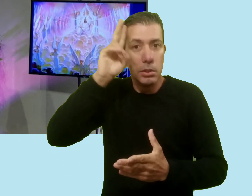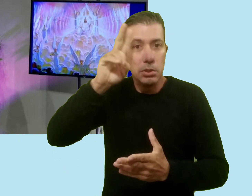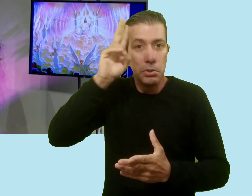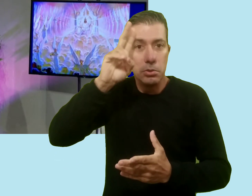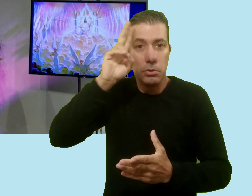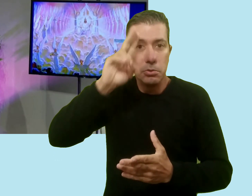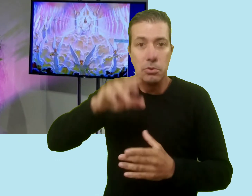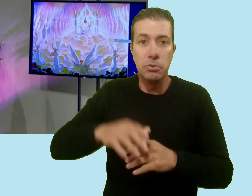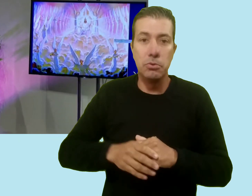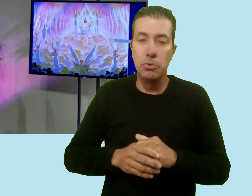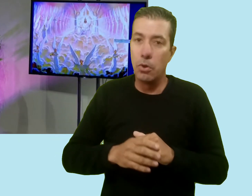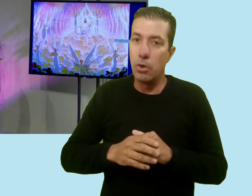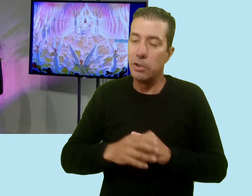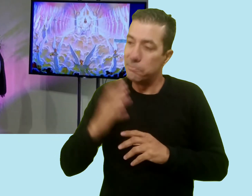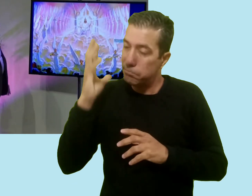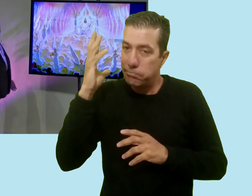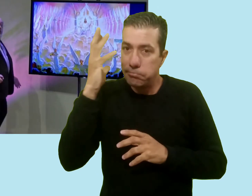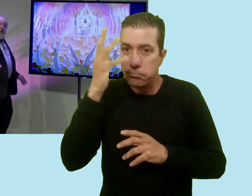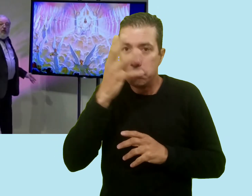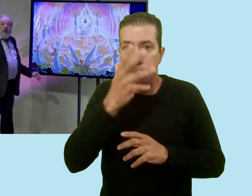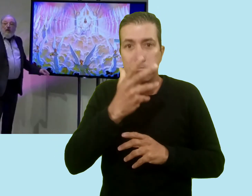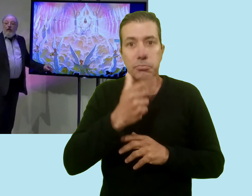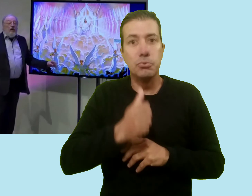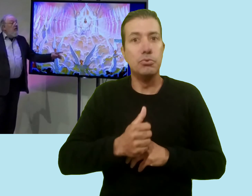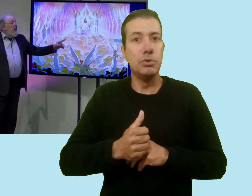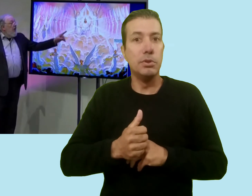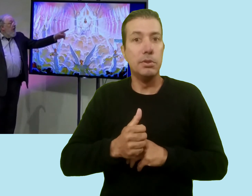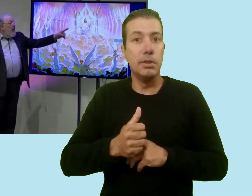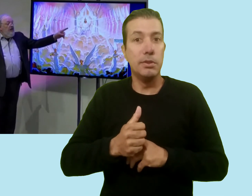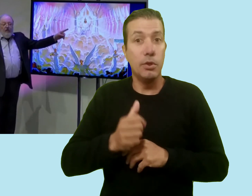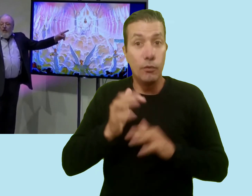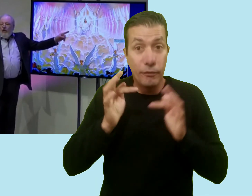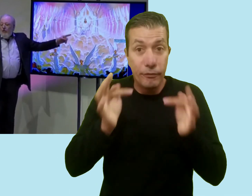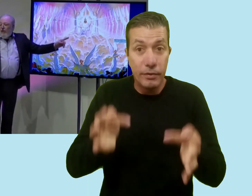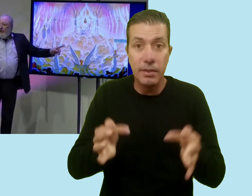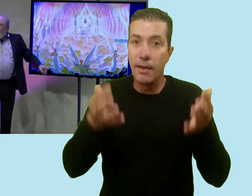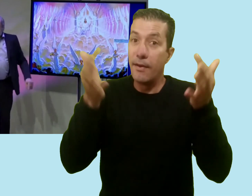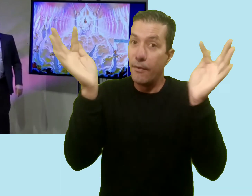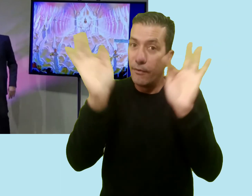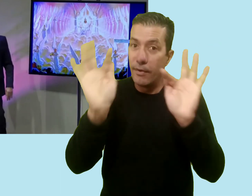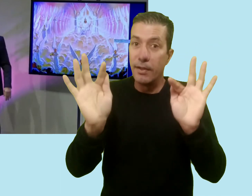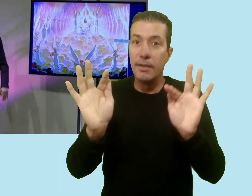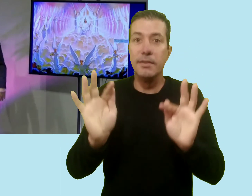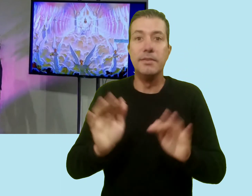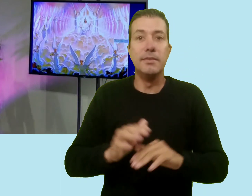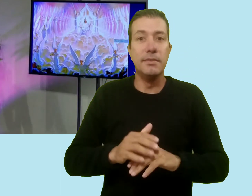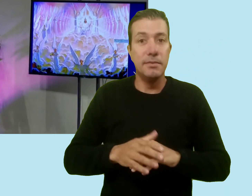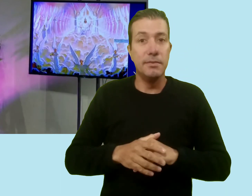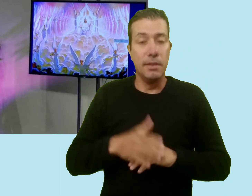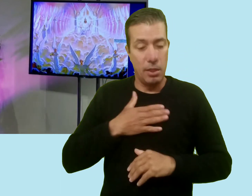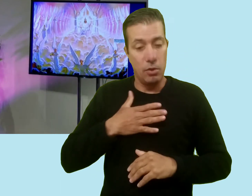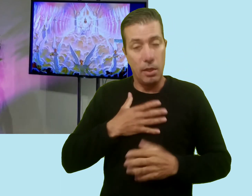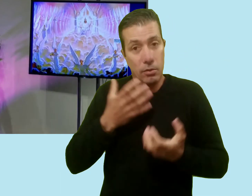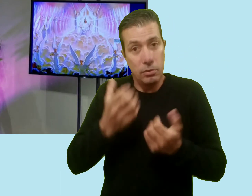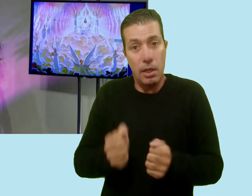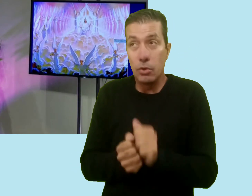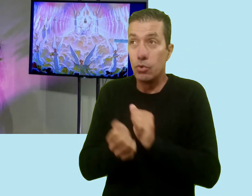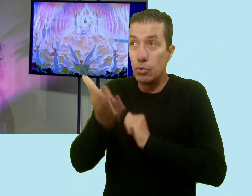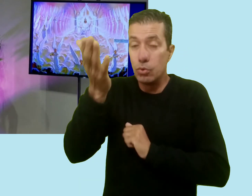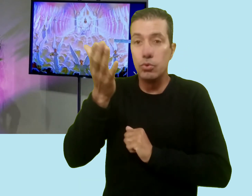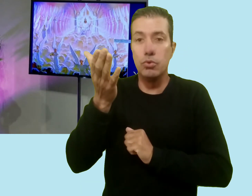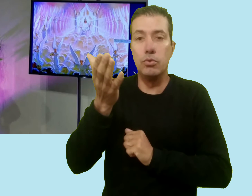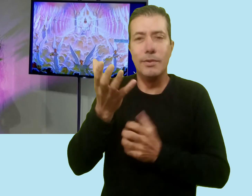É uma história muito bonita, que tem um final feliz, porque diz que ele vai voltar. Eu quero estar